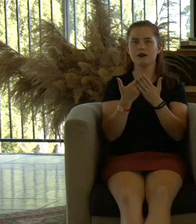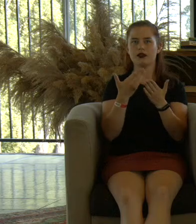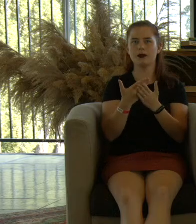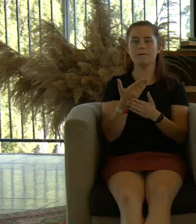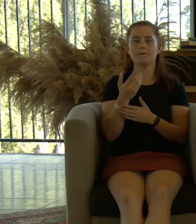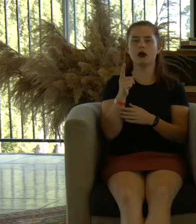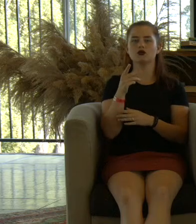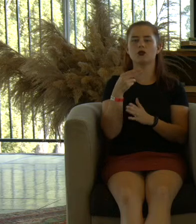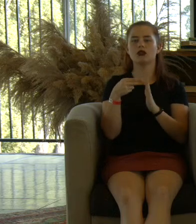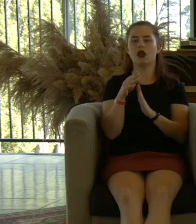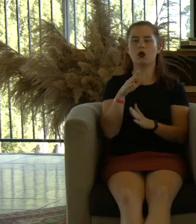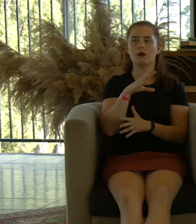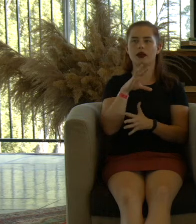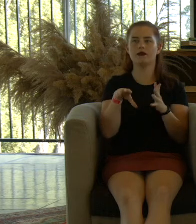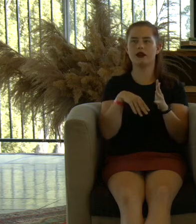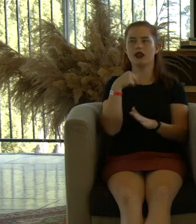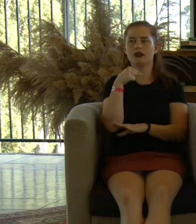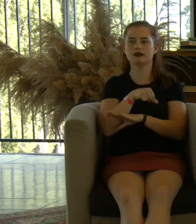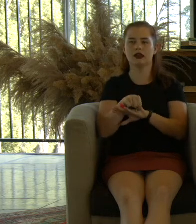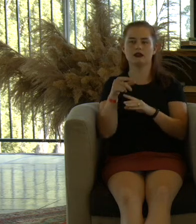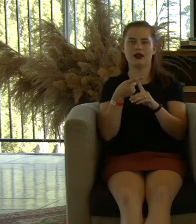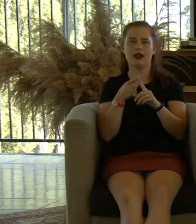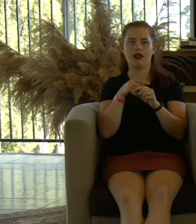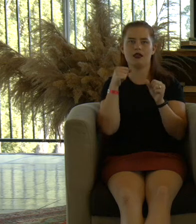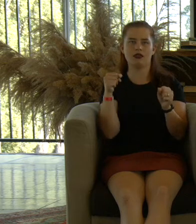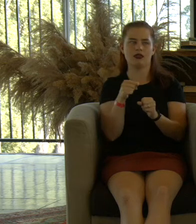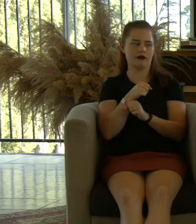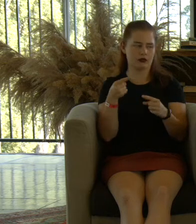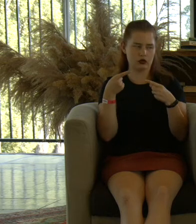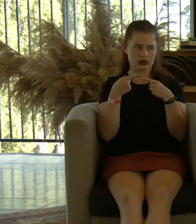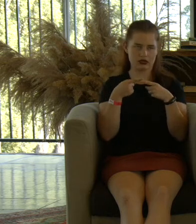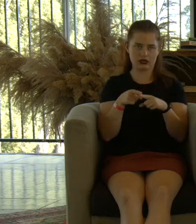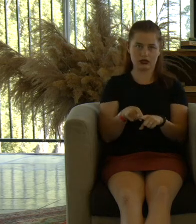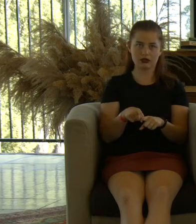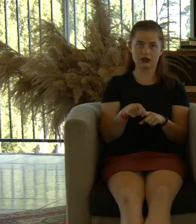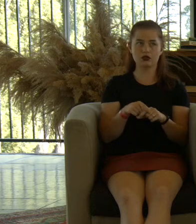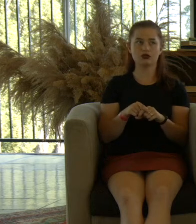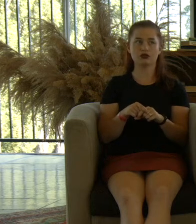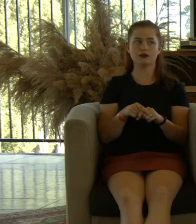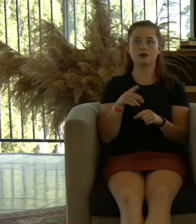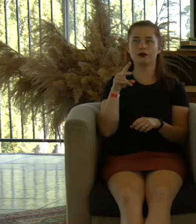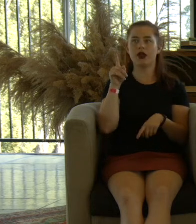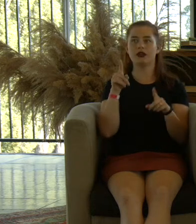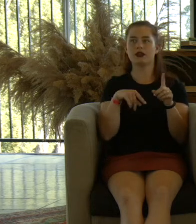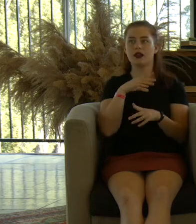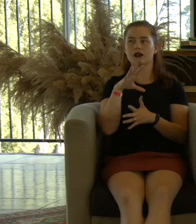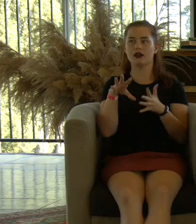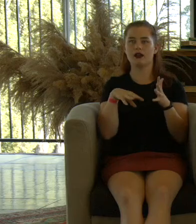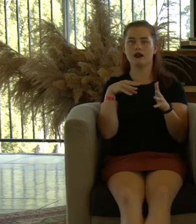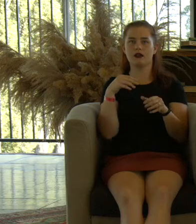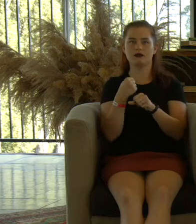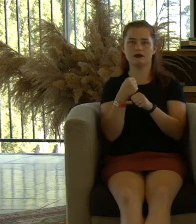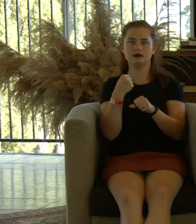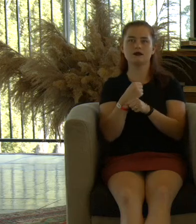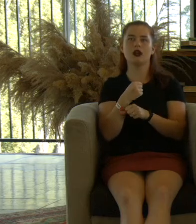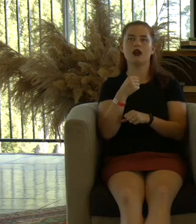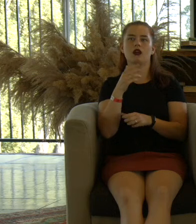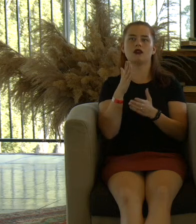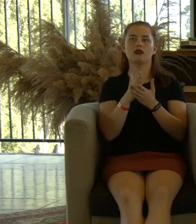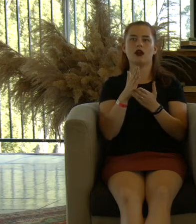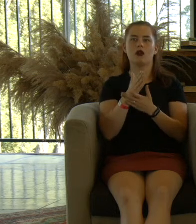почему ты не купил виноград за границей? Ведь это невозможно технически. На некоторых винодельнях винодельни находятся